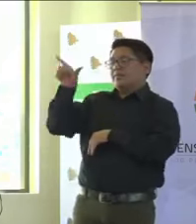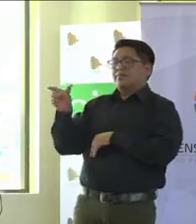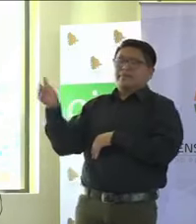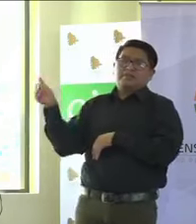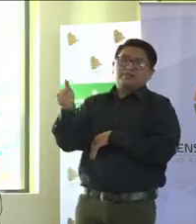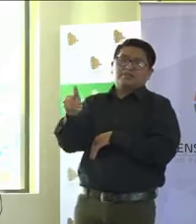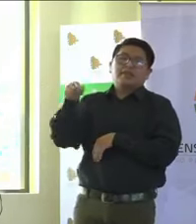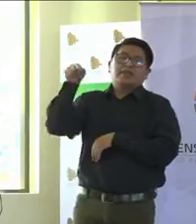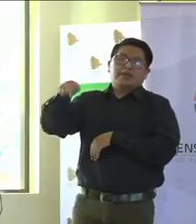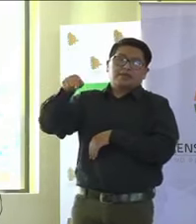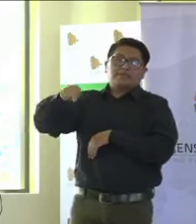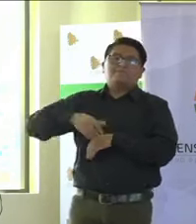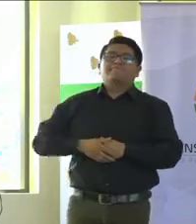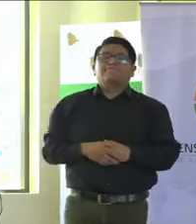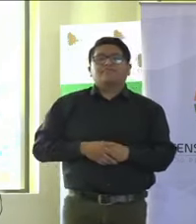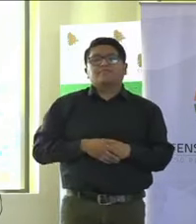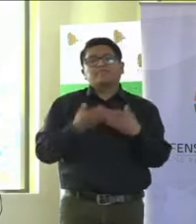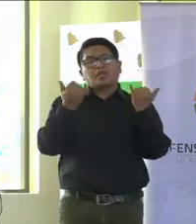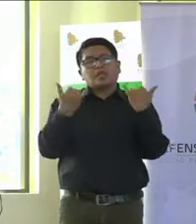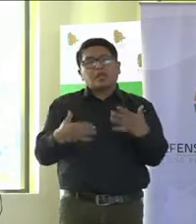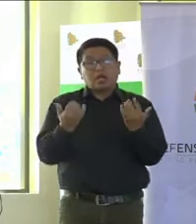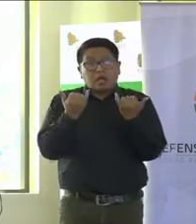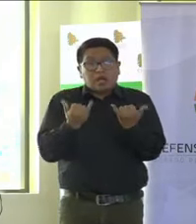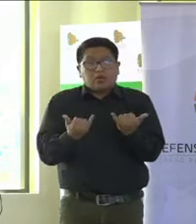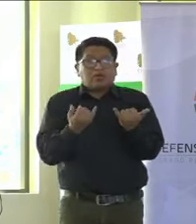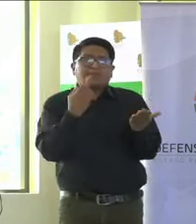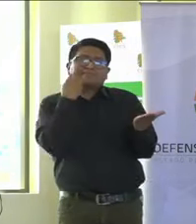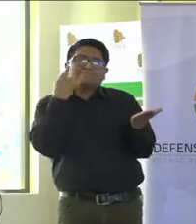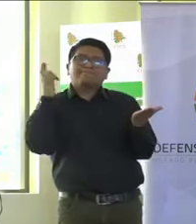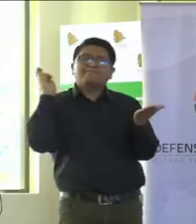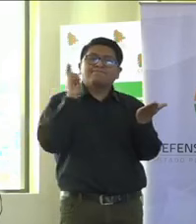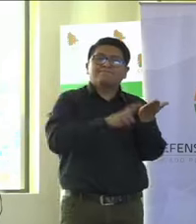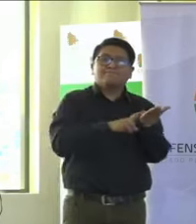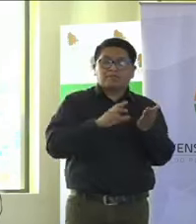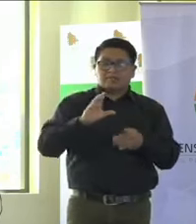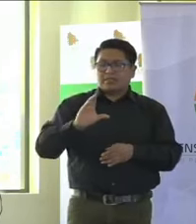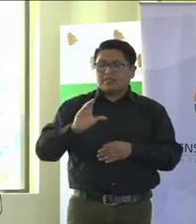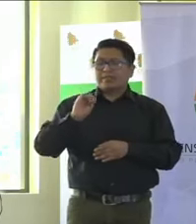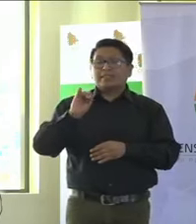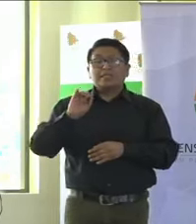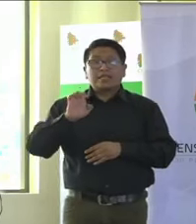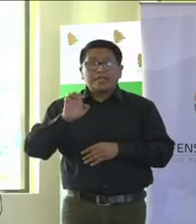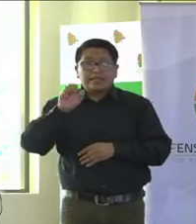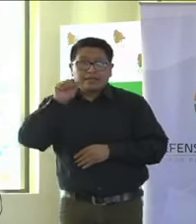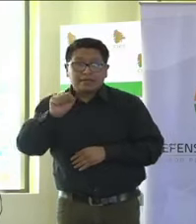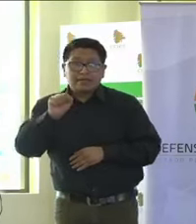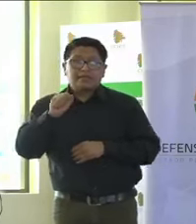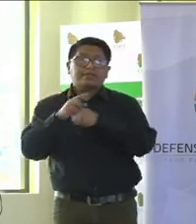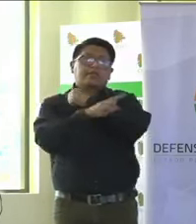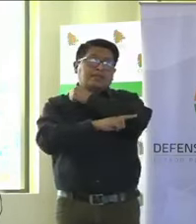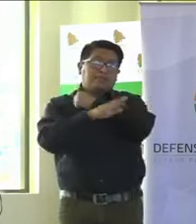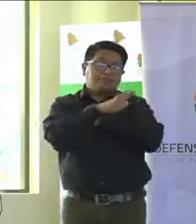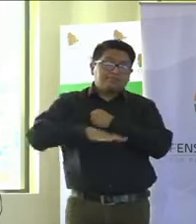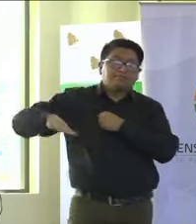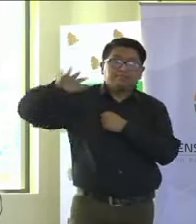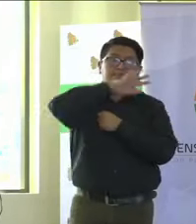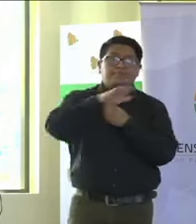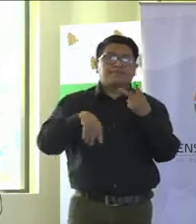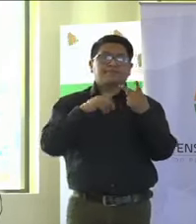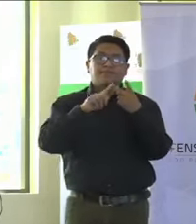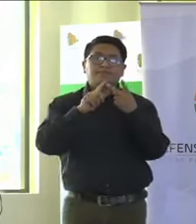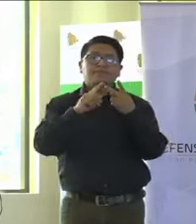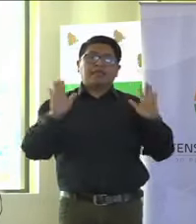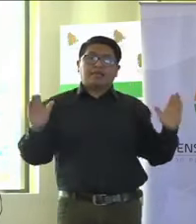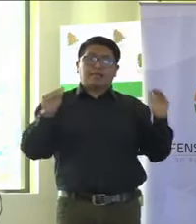quiero reconocer en CIES Nacional, en CIES Regional La Paz, por la posibilidad de dar